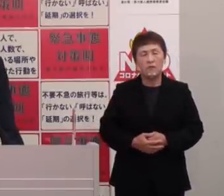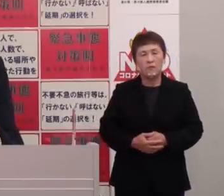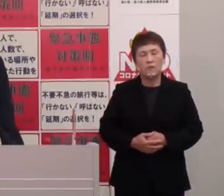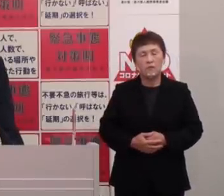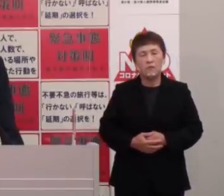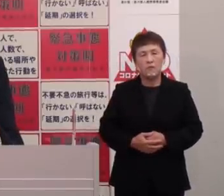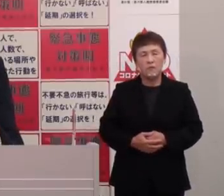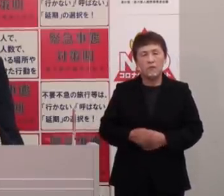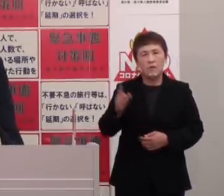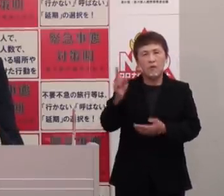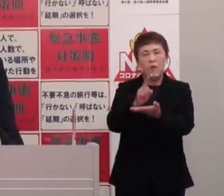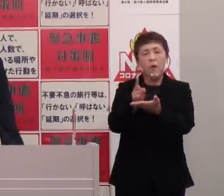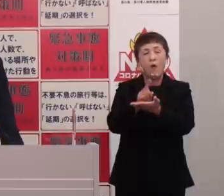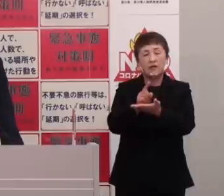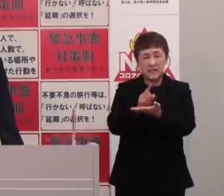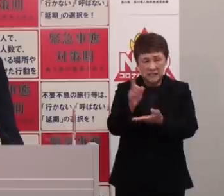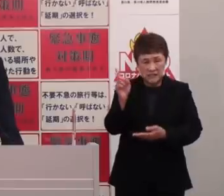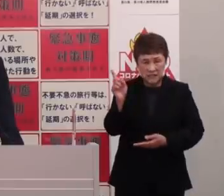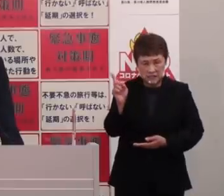適用の方針が